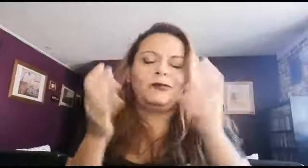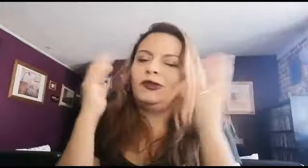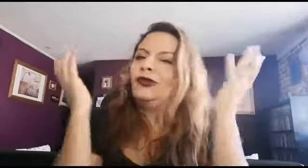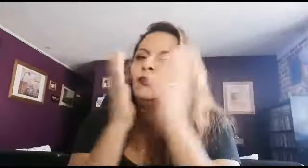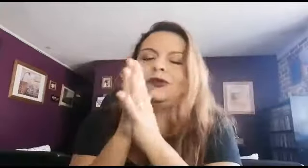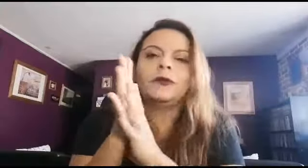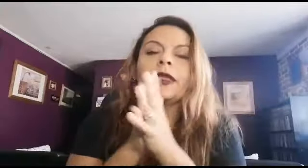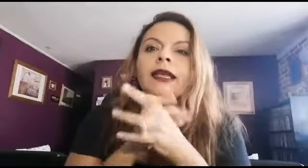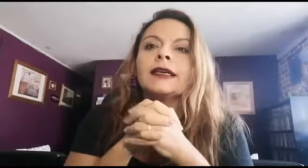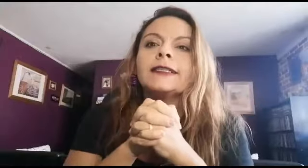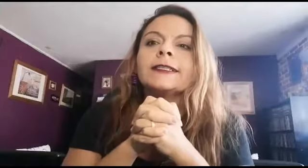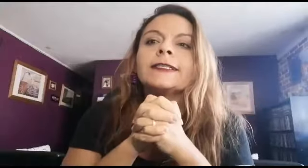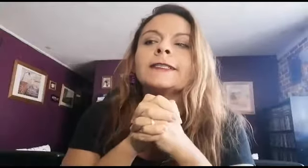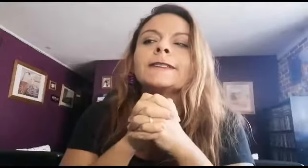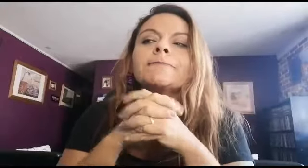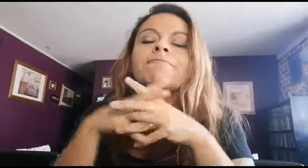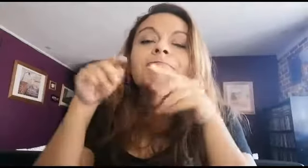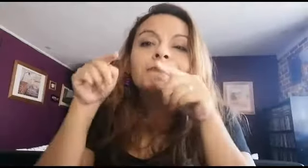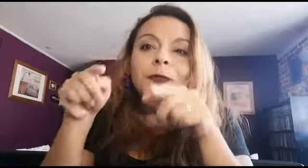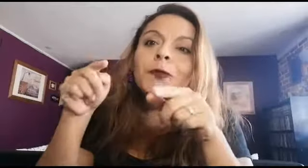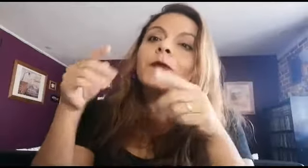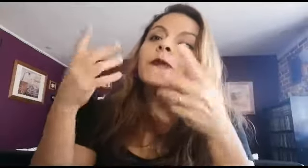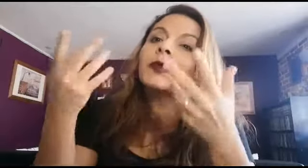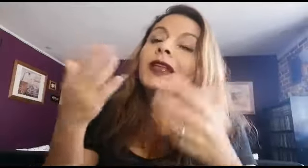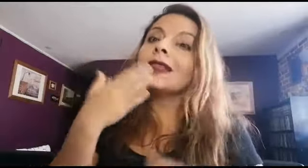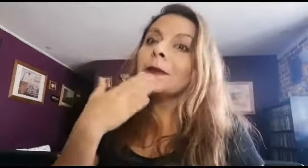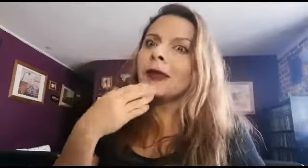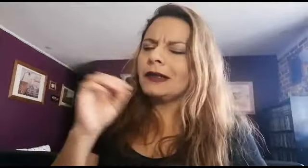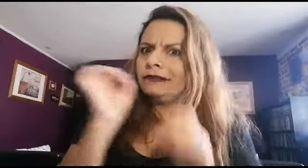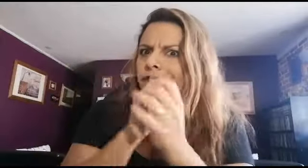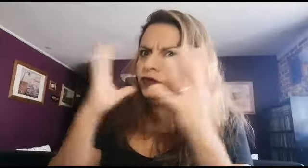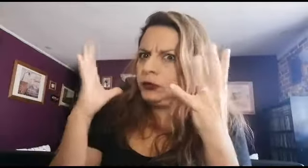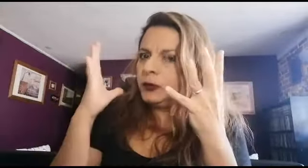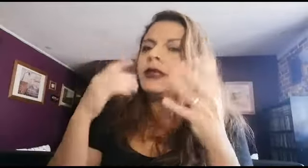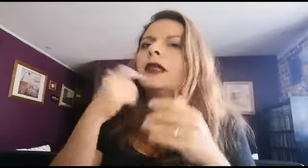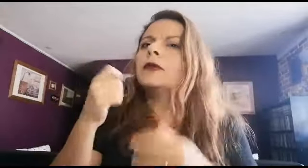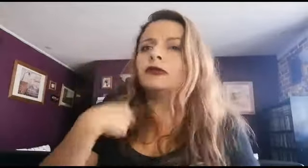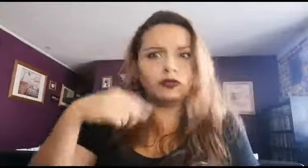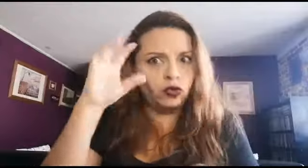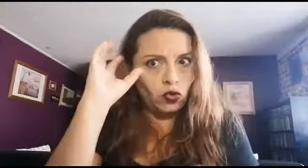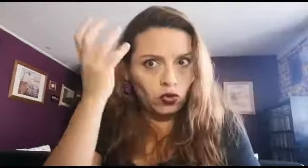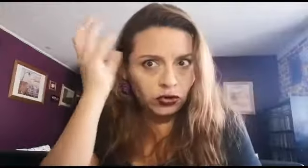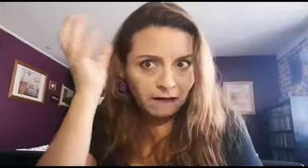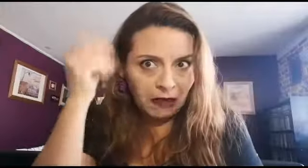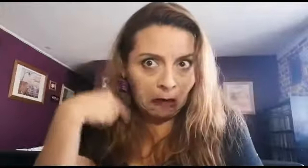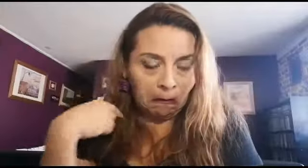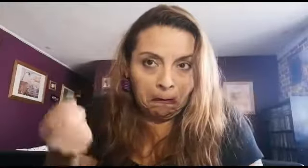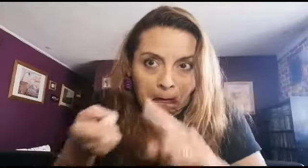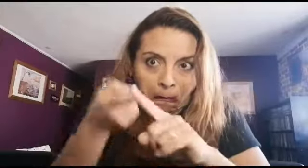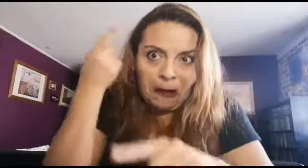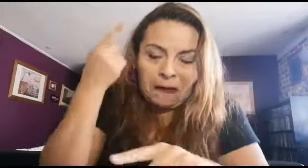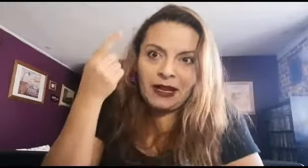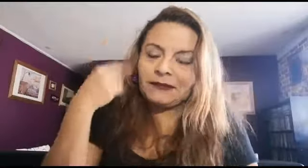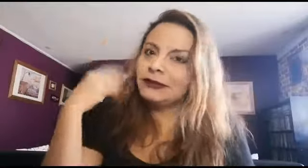todos estos cuatro somos que eres de distintas partes del mundo también quedé sorprendida la